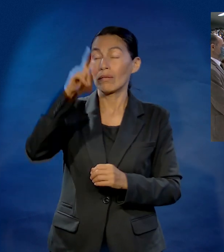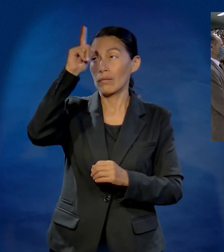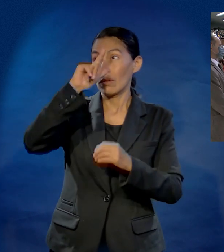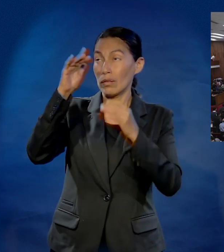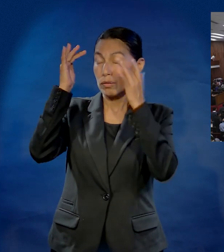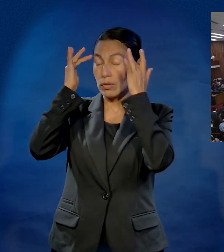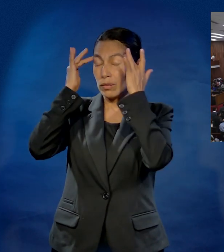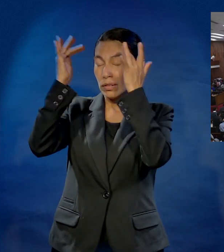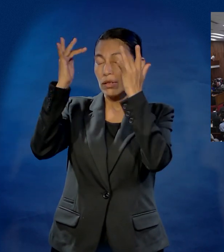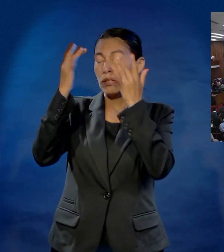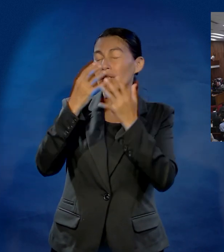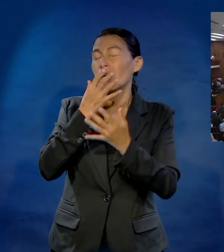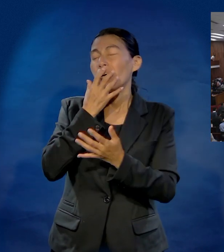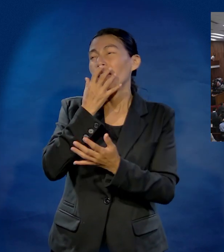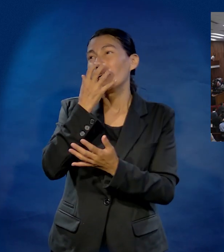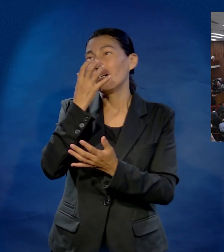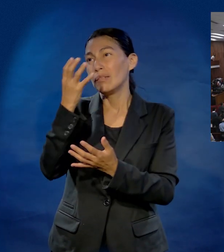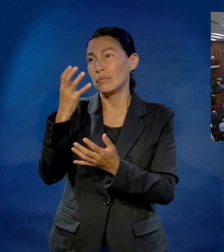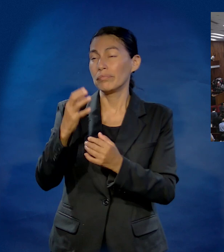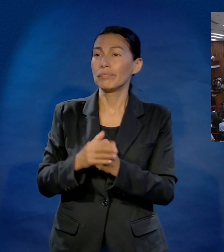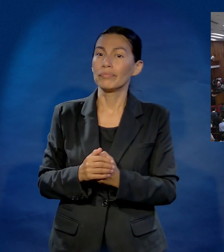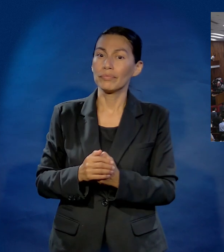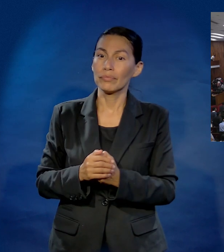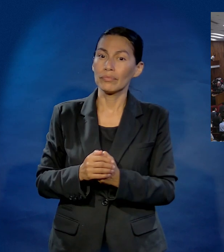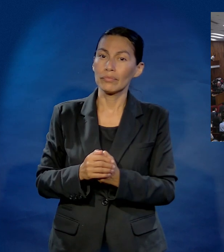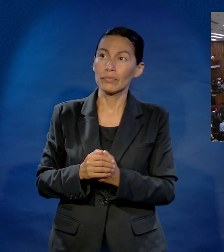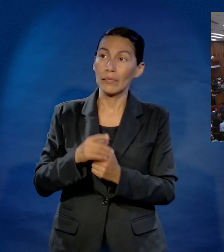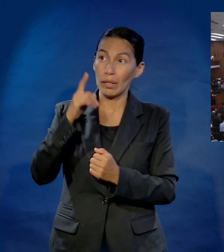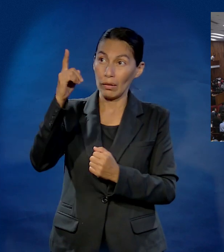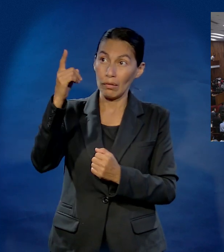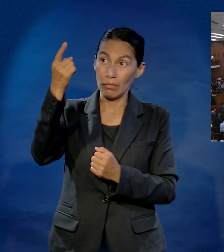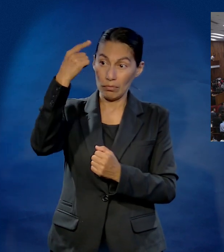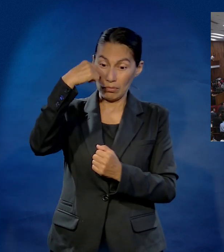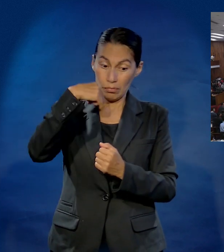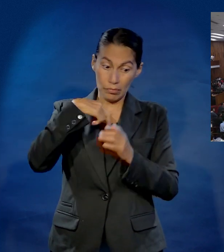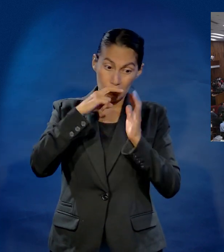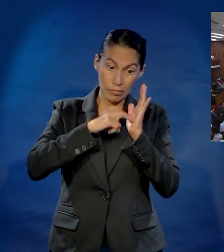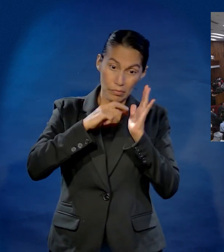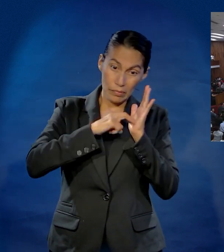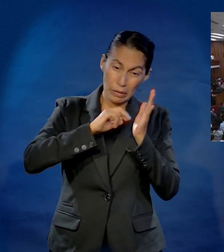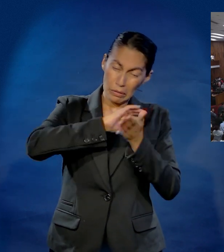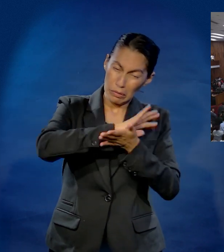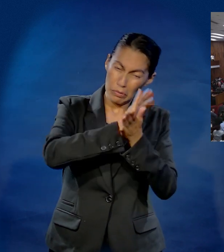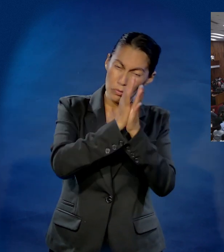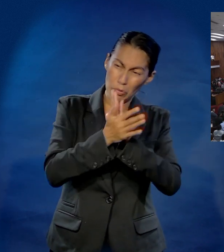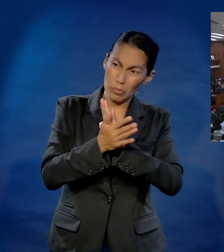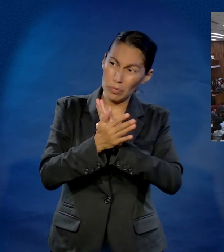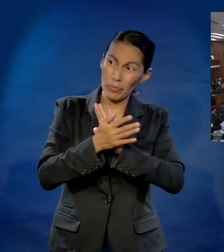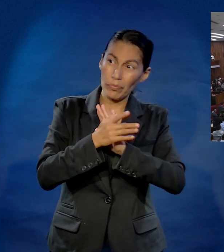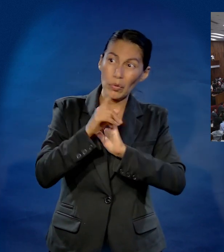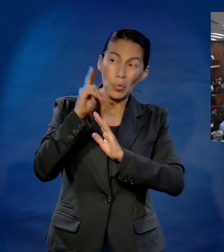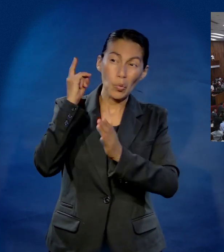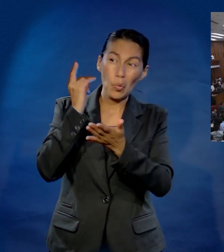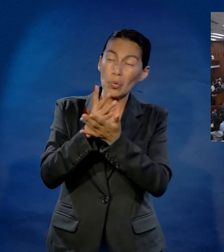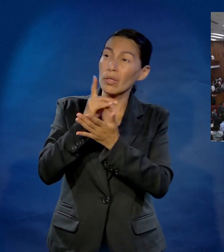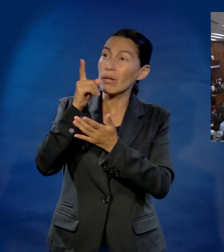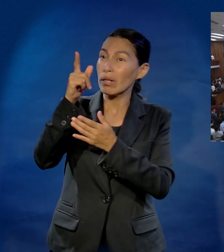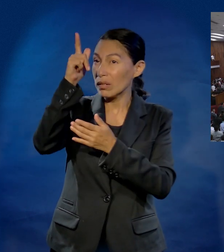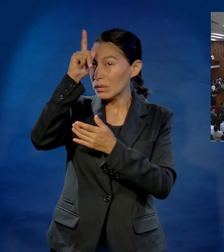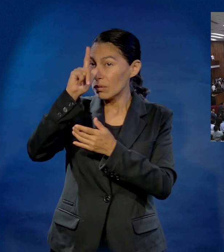Santo para que haga lo que nadie puede hacer, solo el Espíritu.